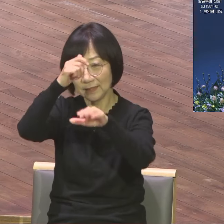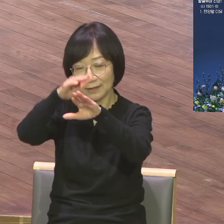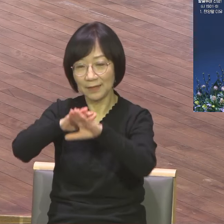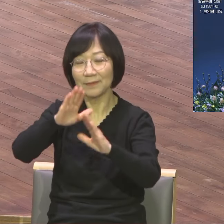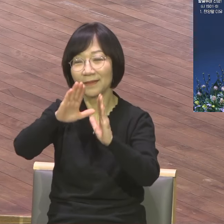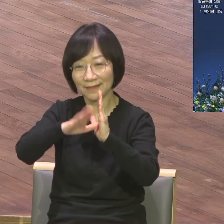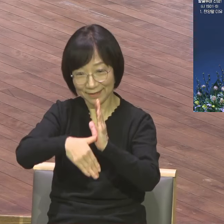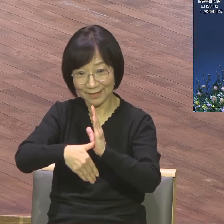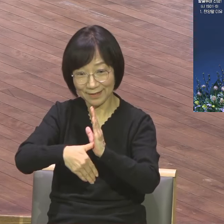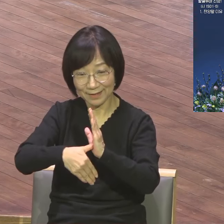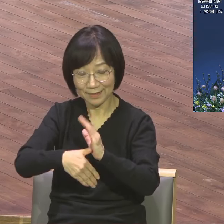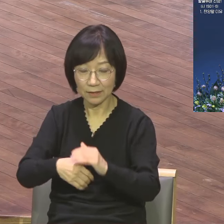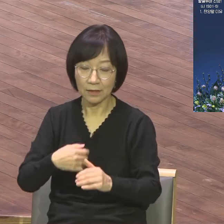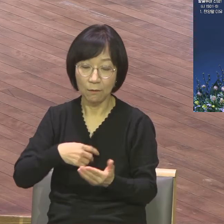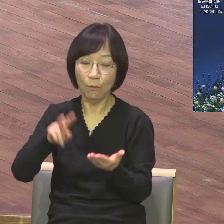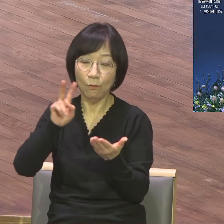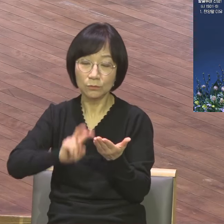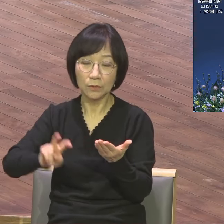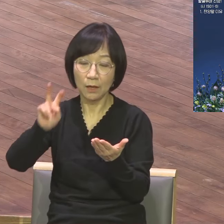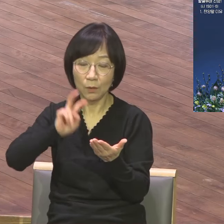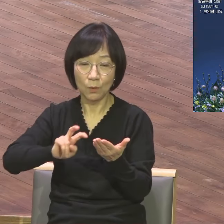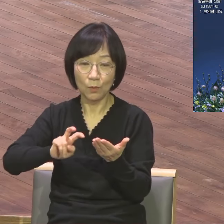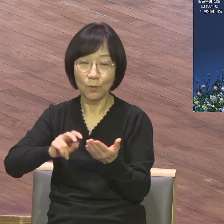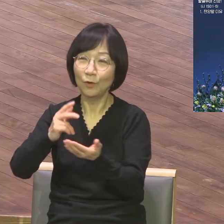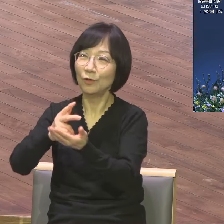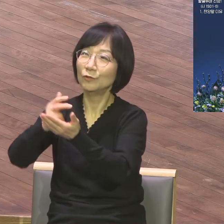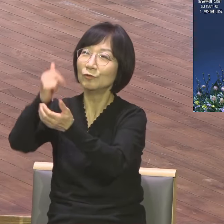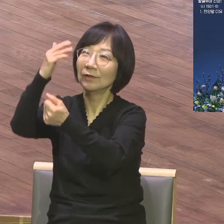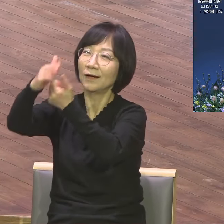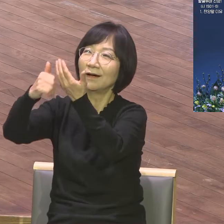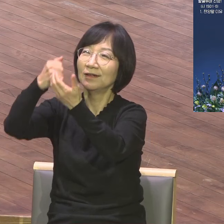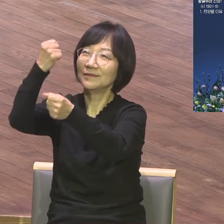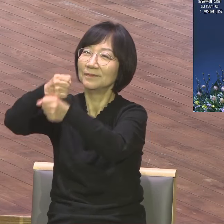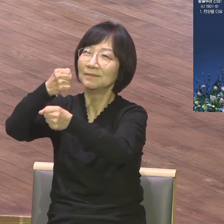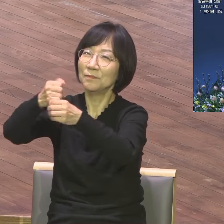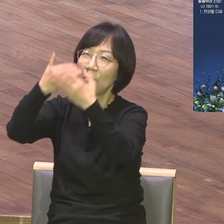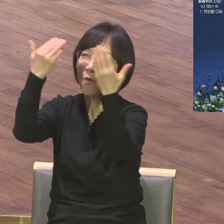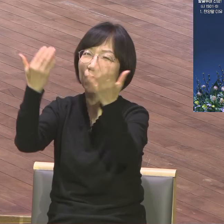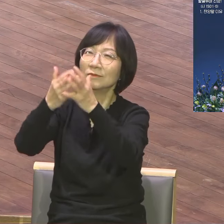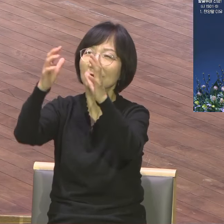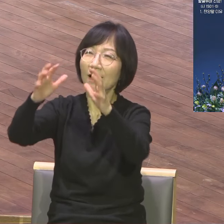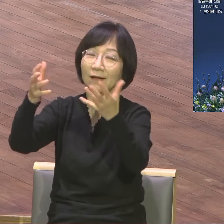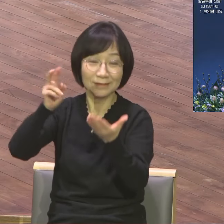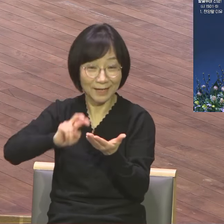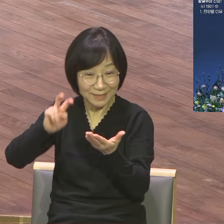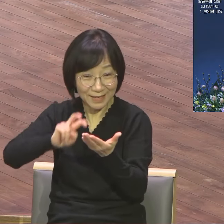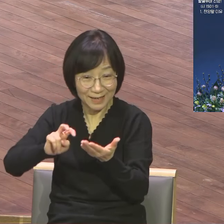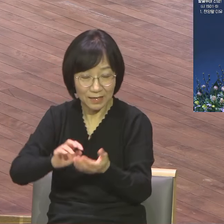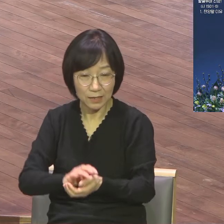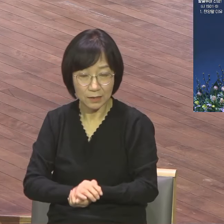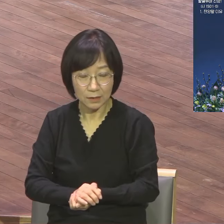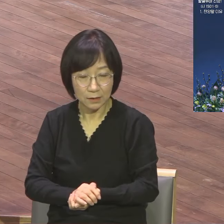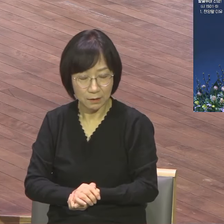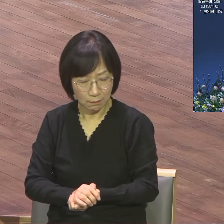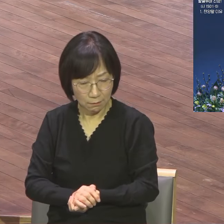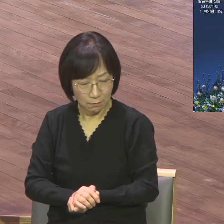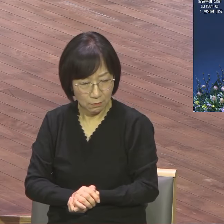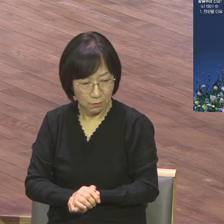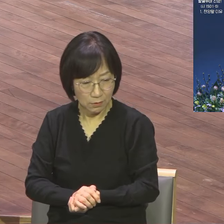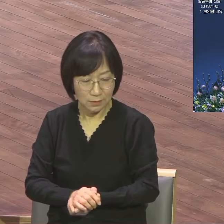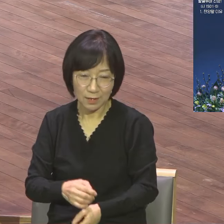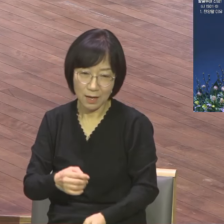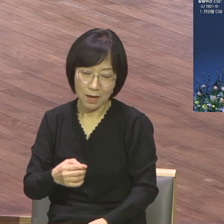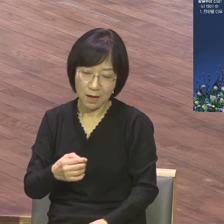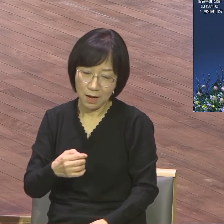드리는데, 이 찬송가를 딱 부르는데 막, 그 날 나는 이 모태신앙이라 나는 처음으로, 그